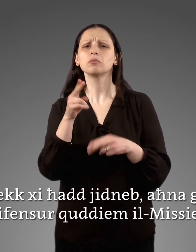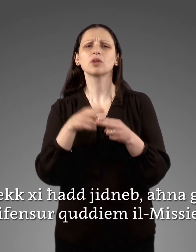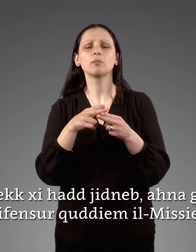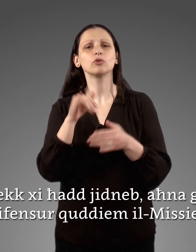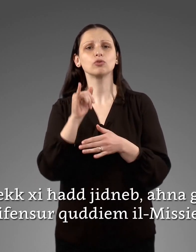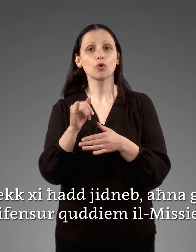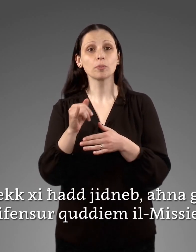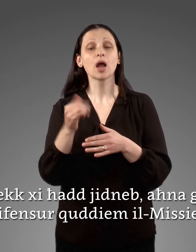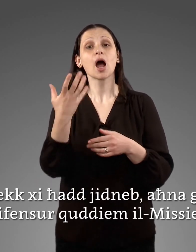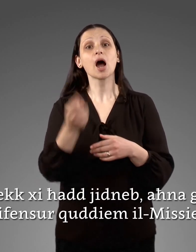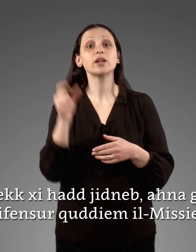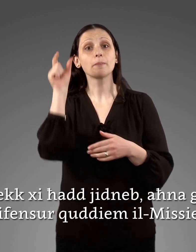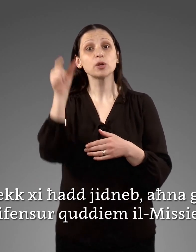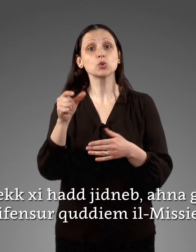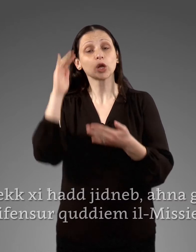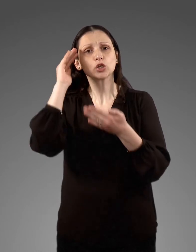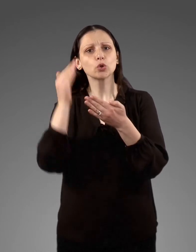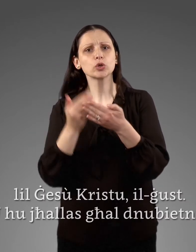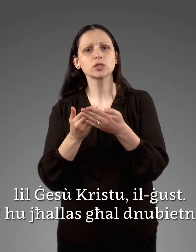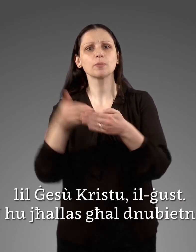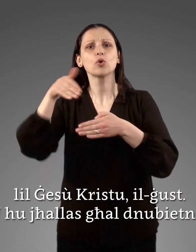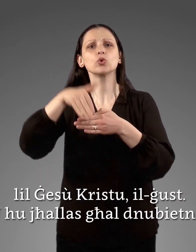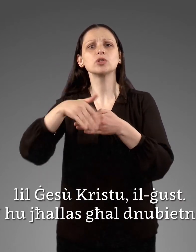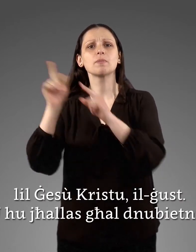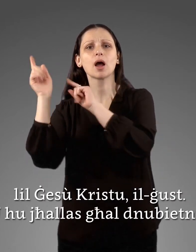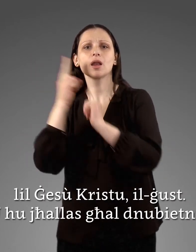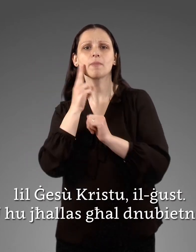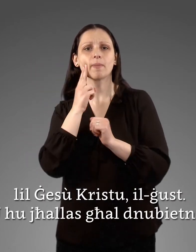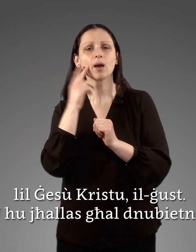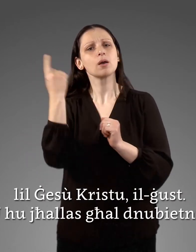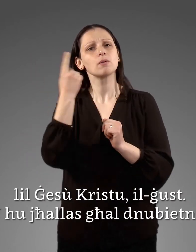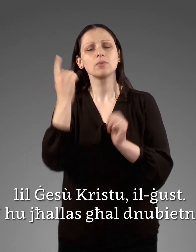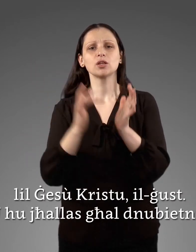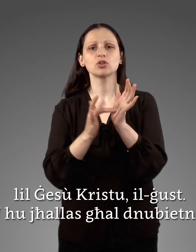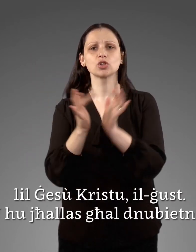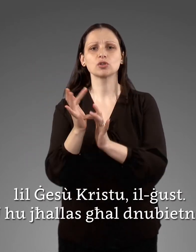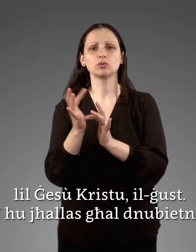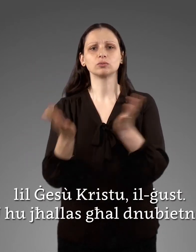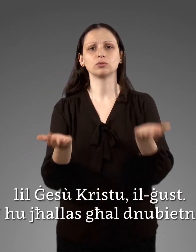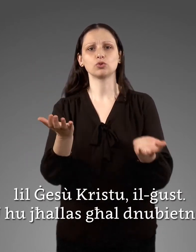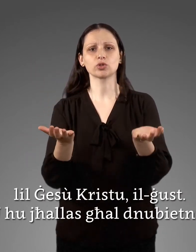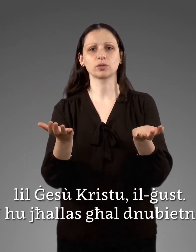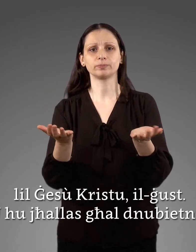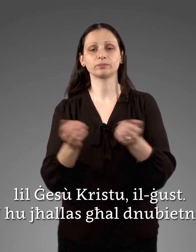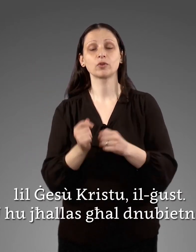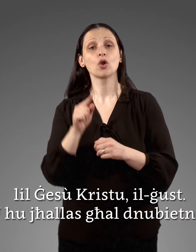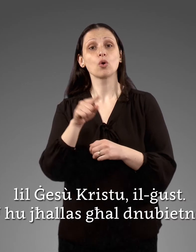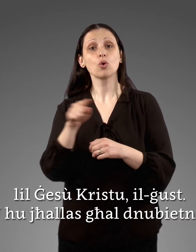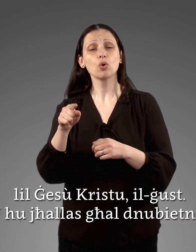aħna għandna difensur quddiem il-Missier, lil Ġesu Kristu, il-Ġust. U hu jħallas għal